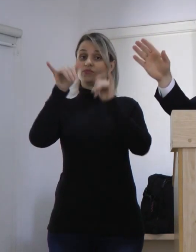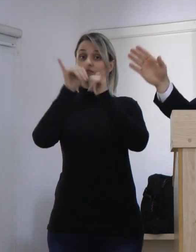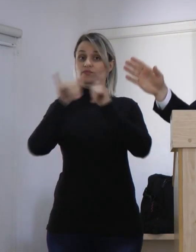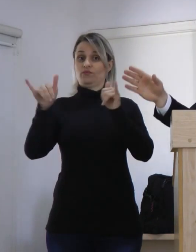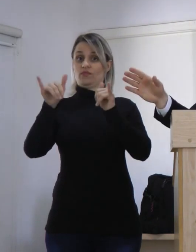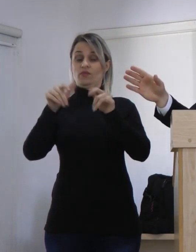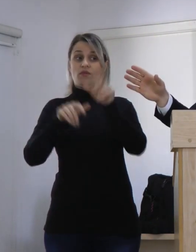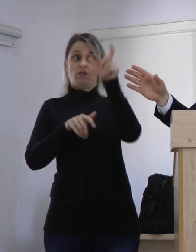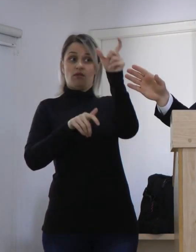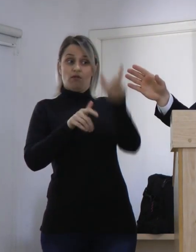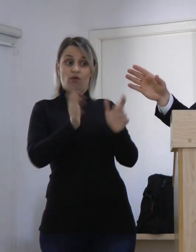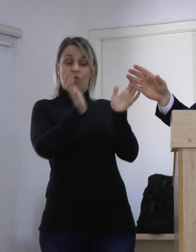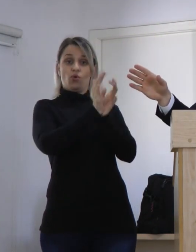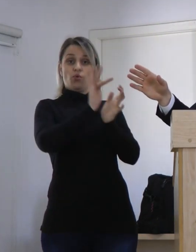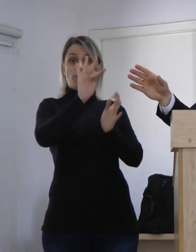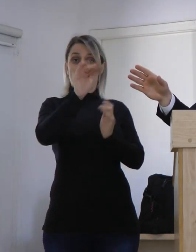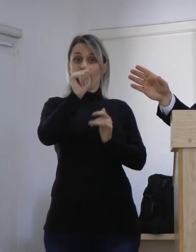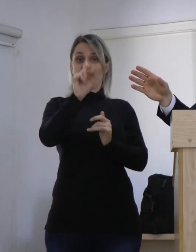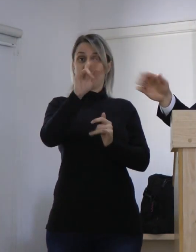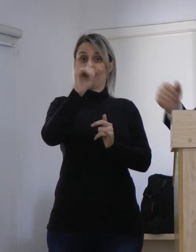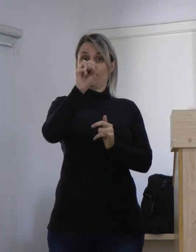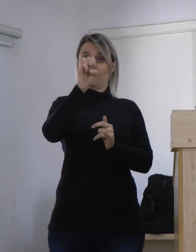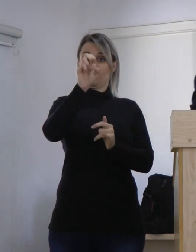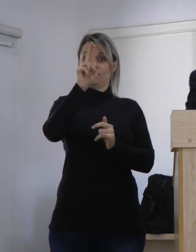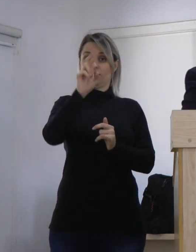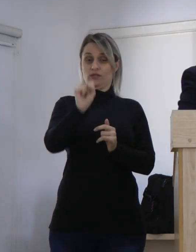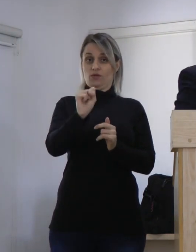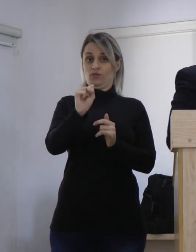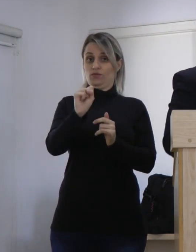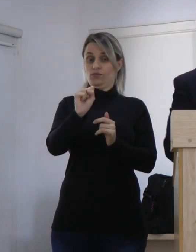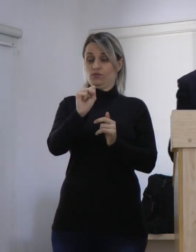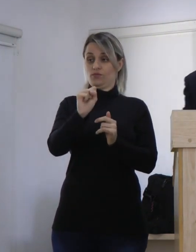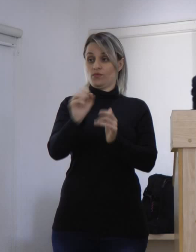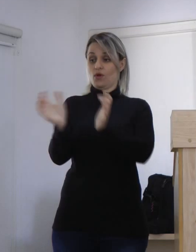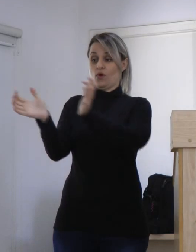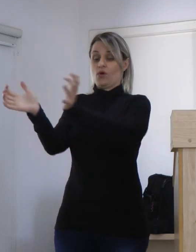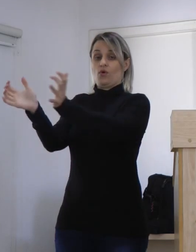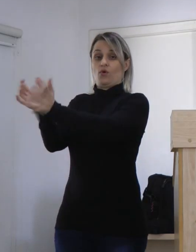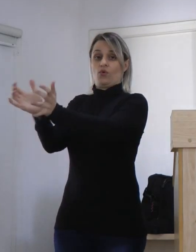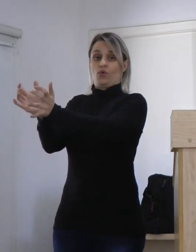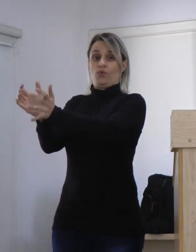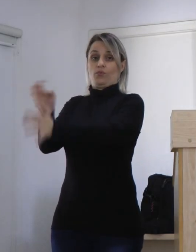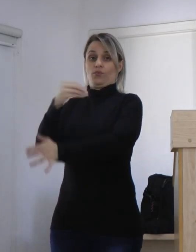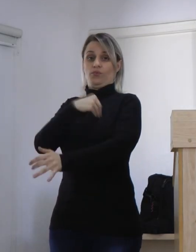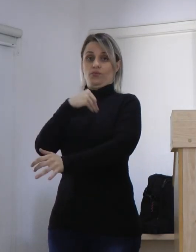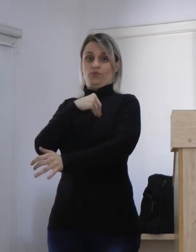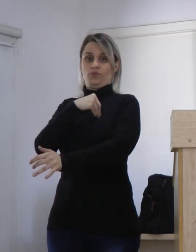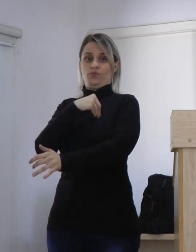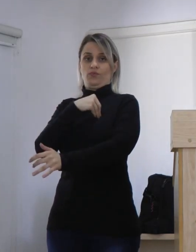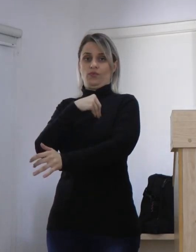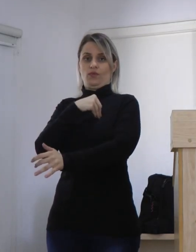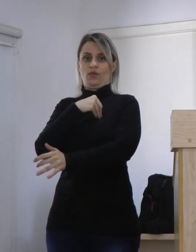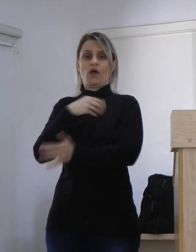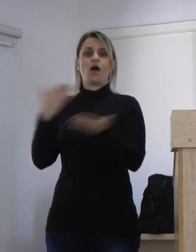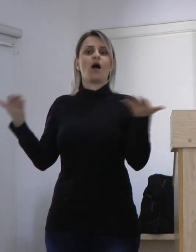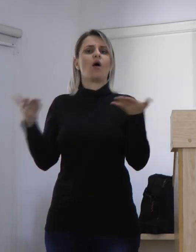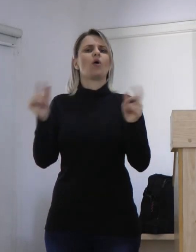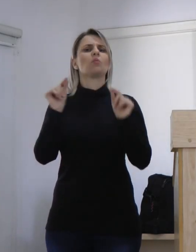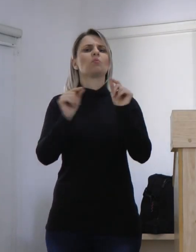pecadores, às pessoas simples. Com quem vocês acham que ele estava falando? A quem muito foi dado, muito será cobrado, viu? Com